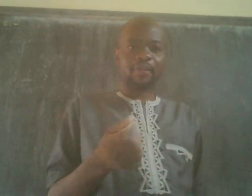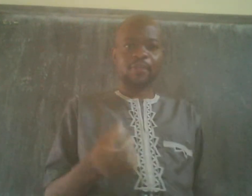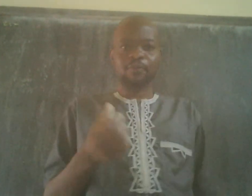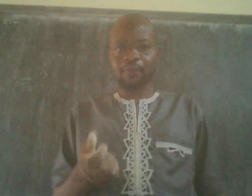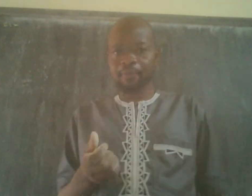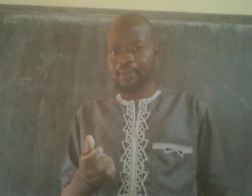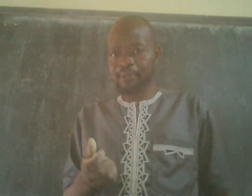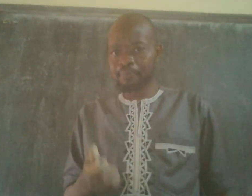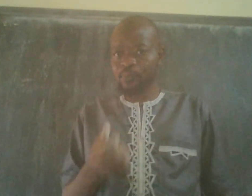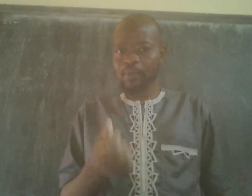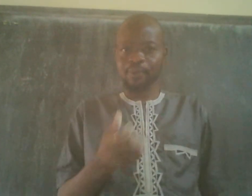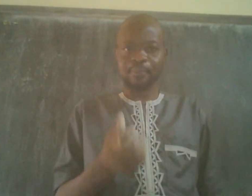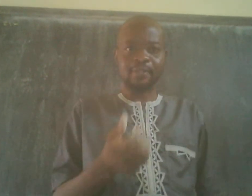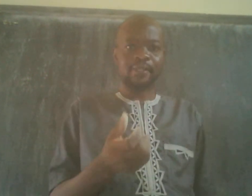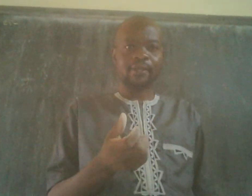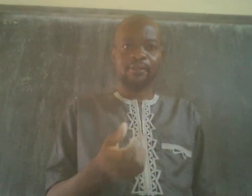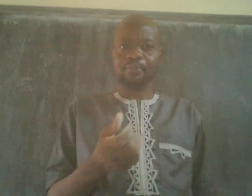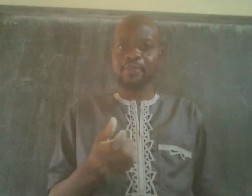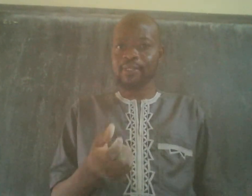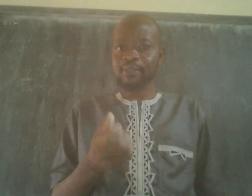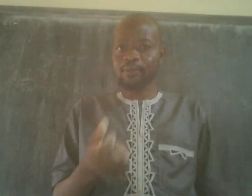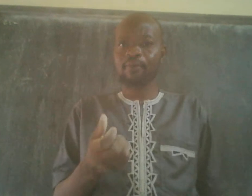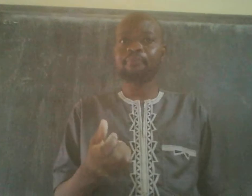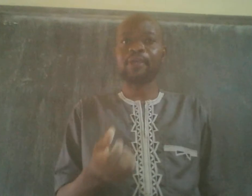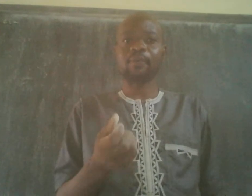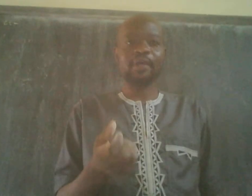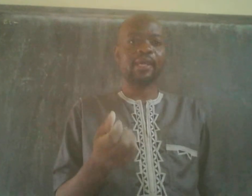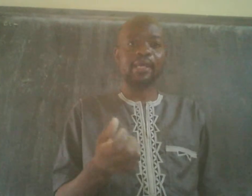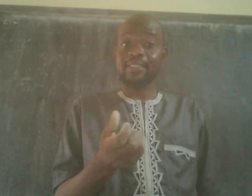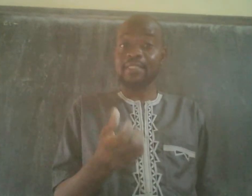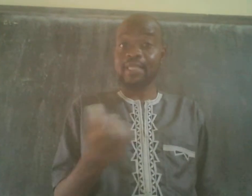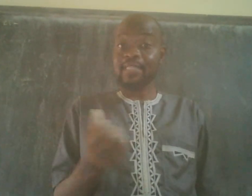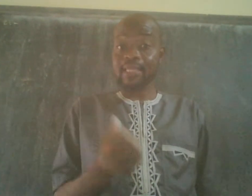Là, là, où vraiment, faut pas le ministre, non, et pas ici, c'est certain.